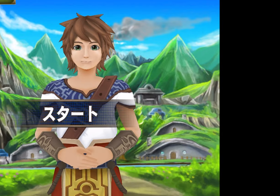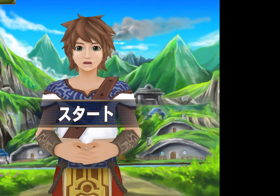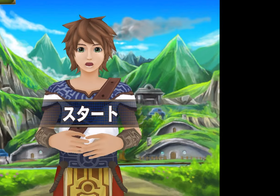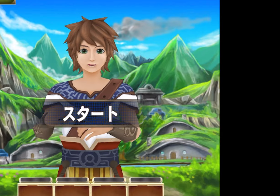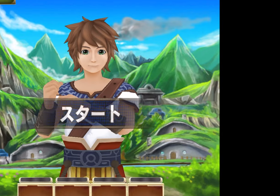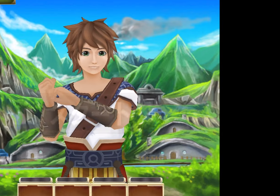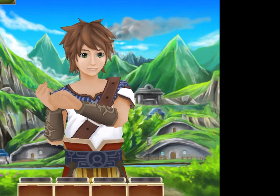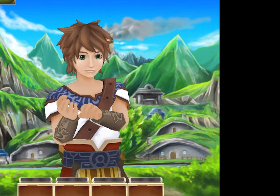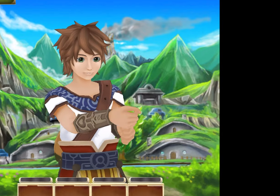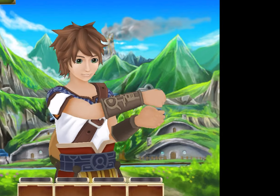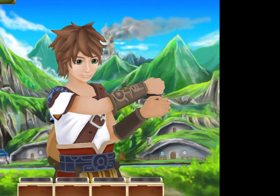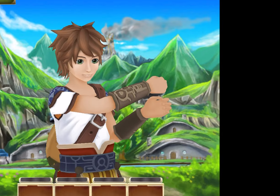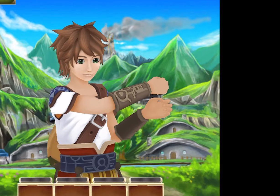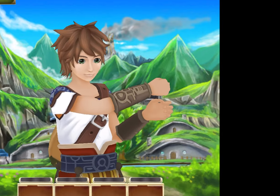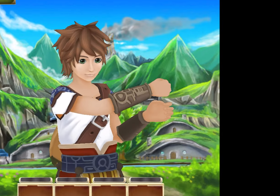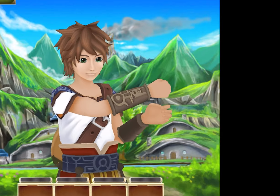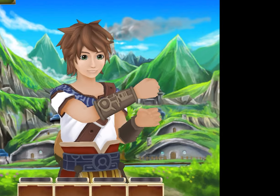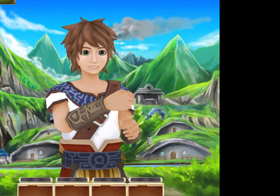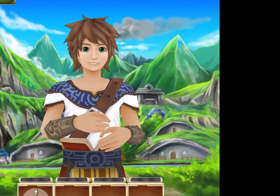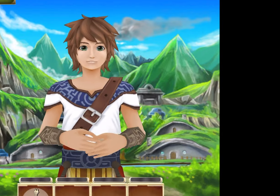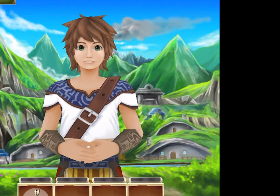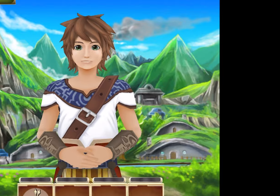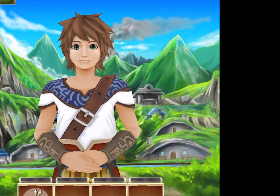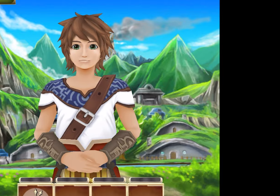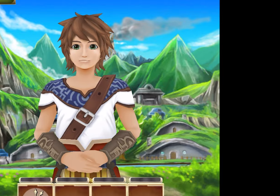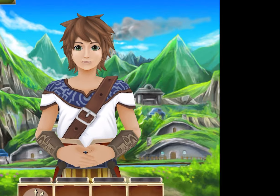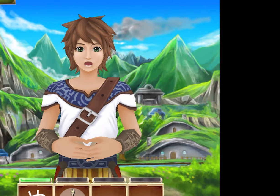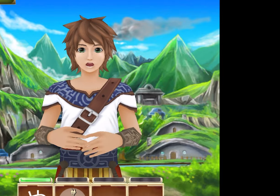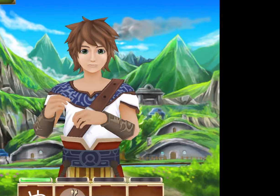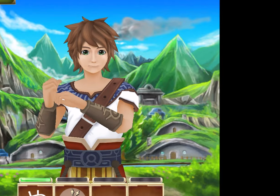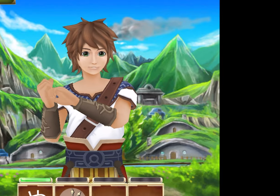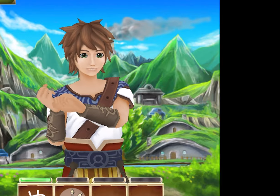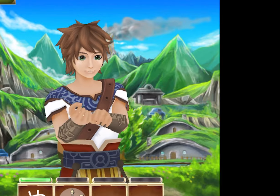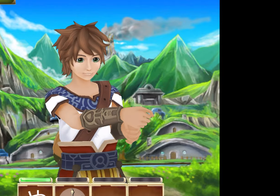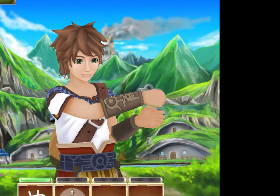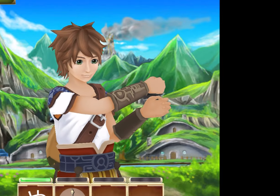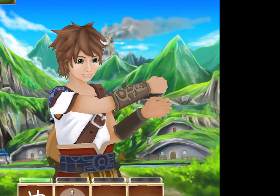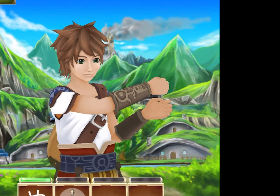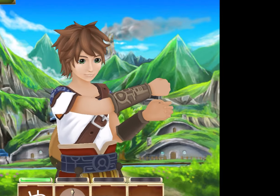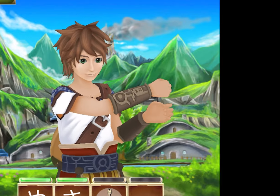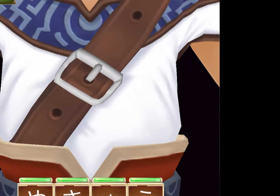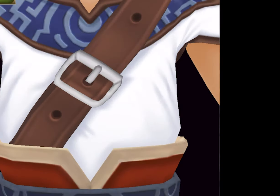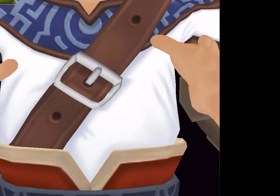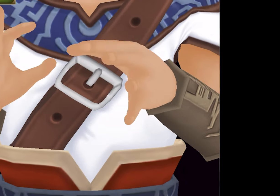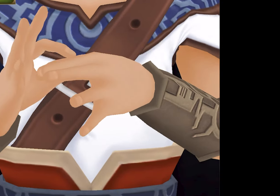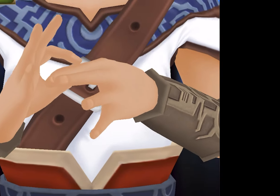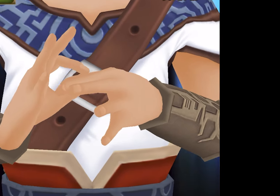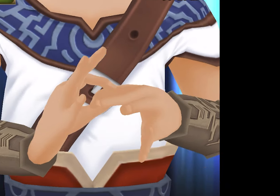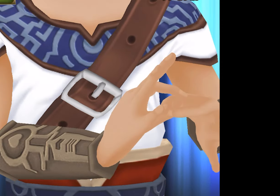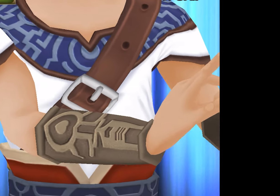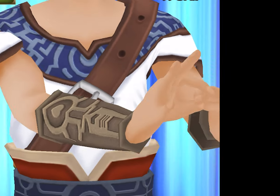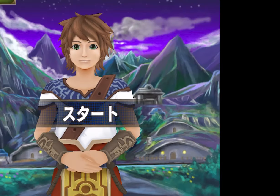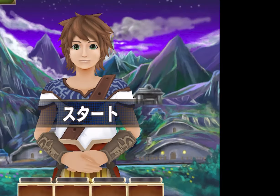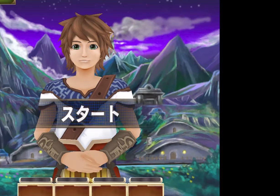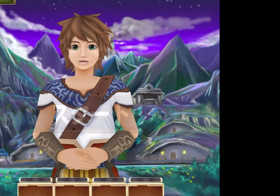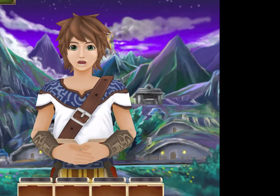スタート撃て撃てホームランホームラン野球野球野球野球球野球球スタート